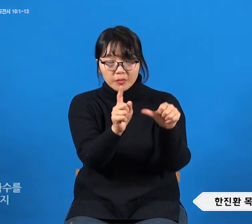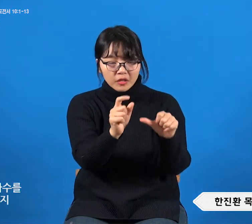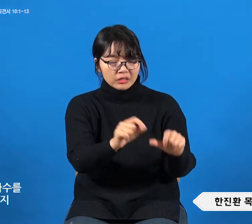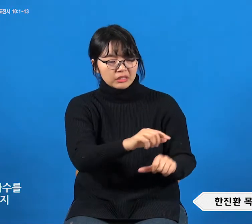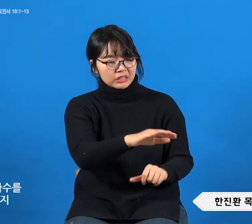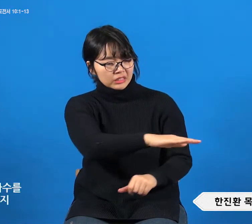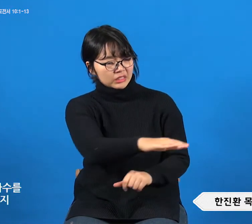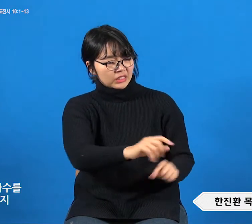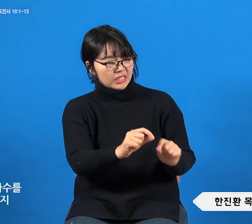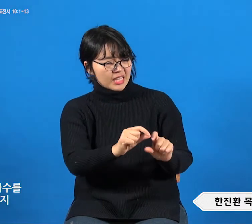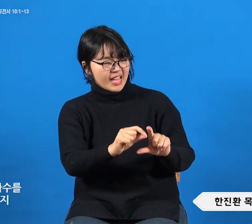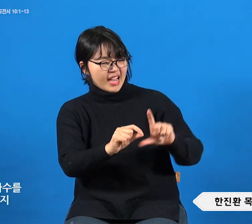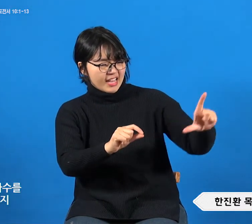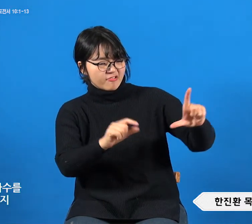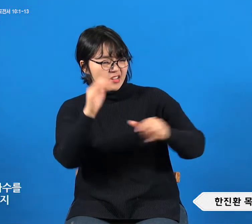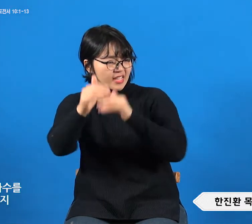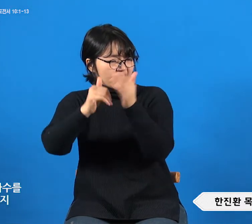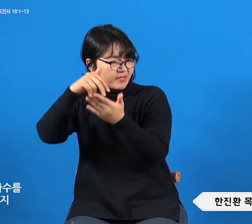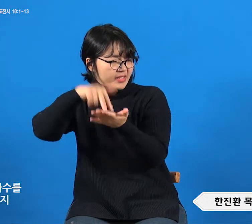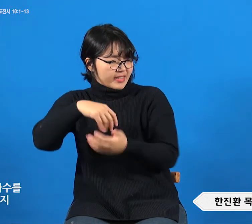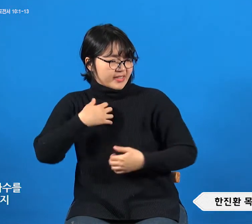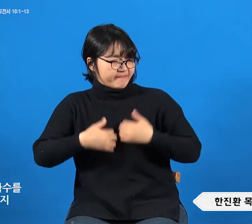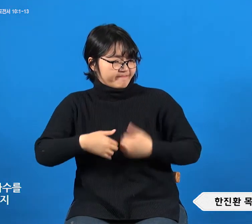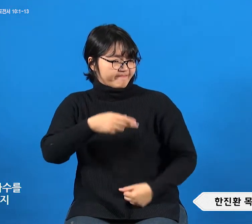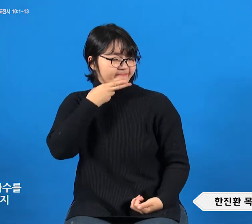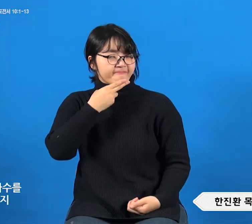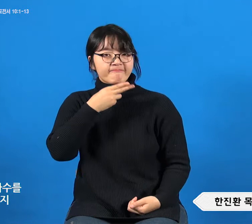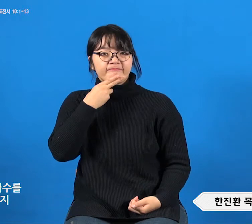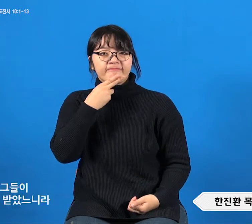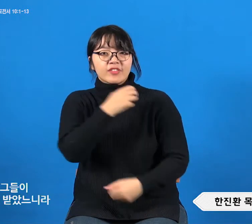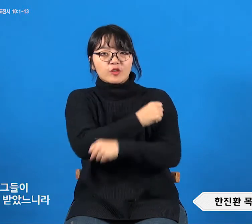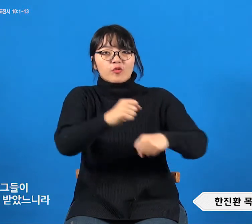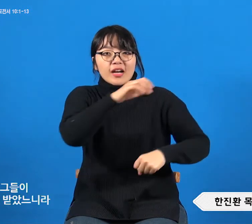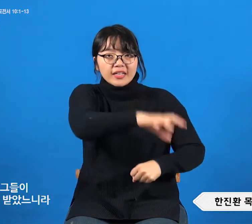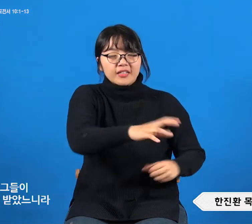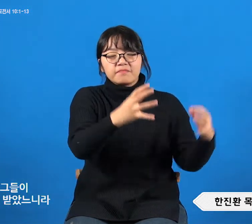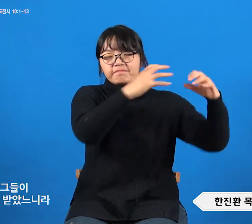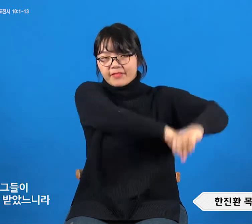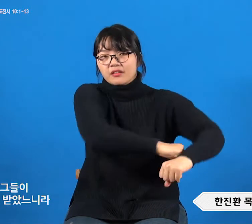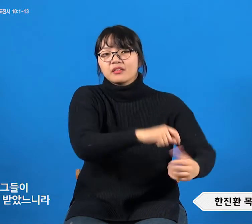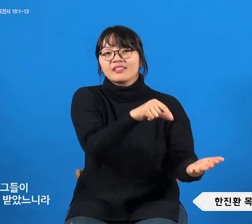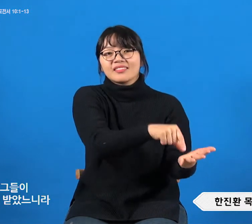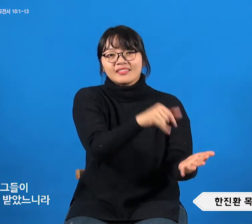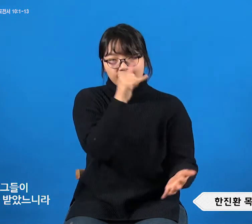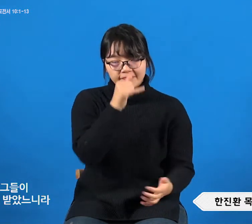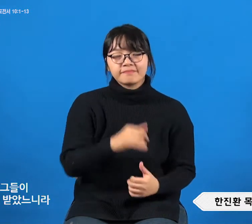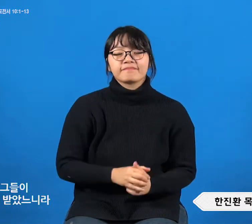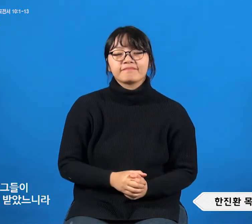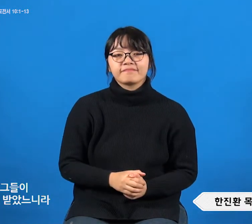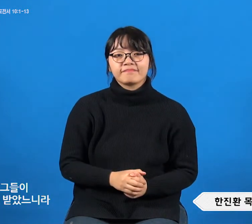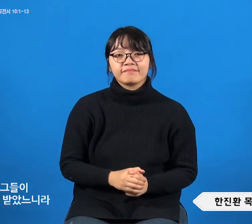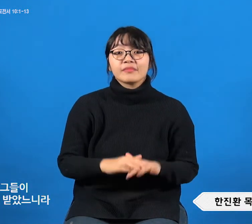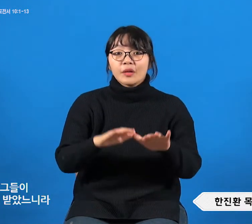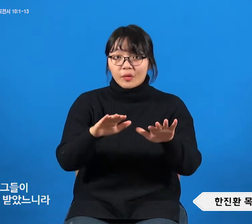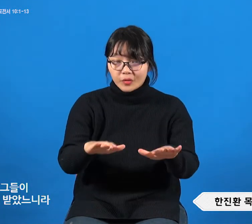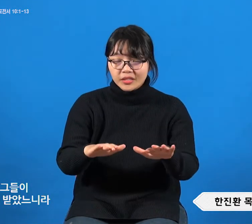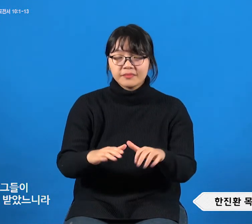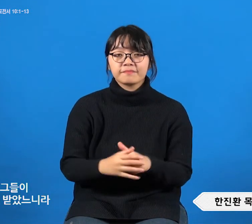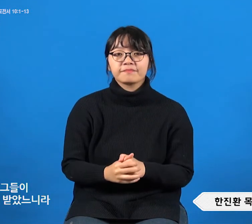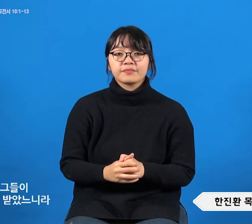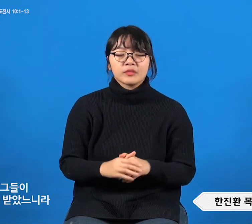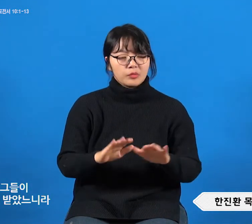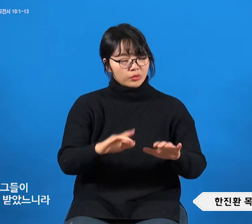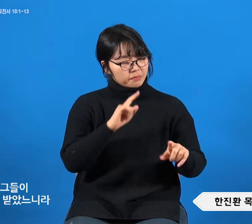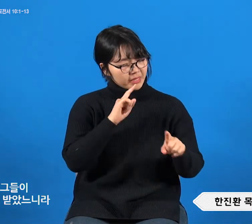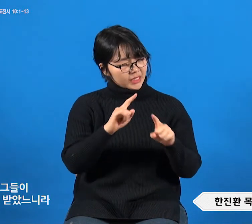다수를 하나님이 기뻐하지 아니하셨으므로 그들이 광야에서 멸망을 받았느니라. 그래서 오늘